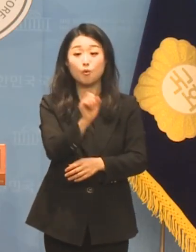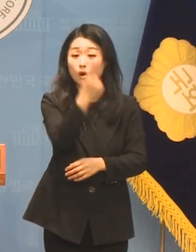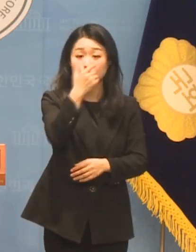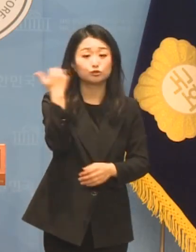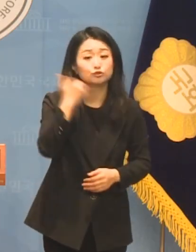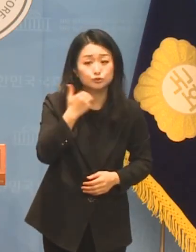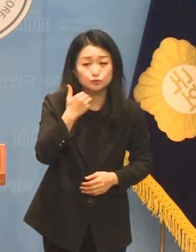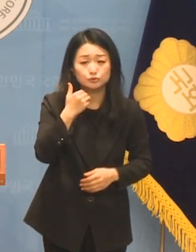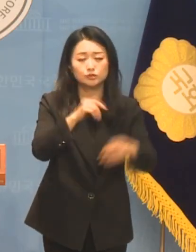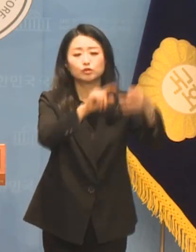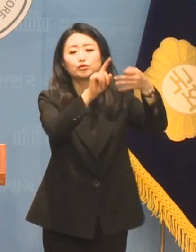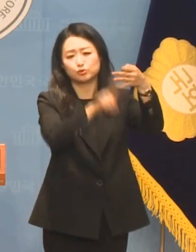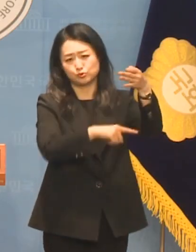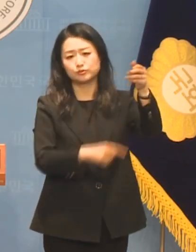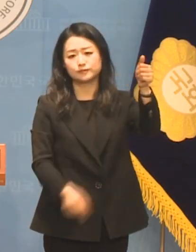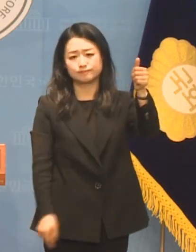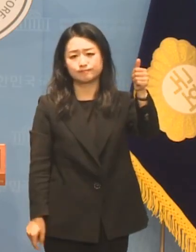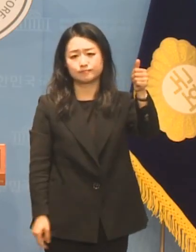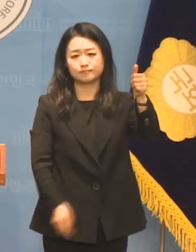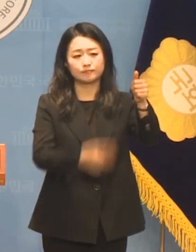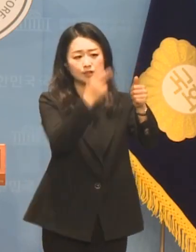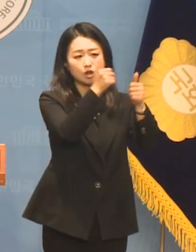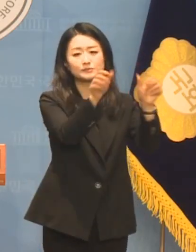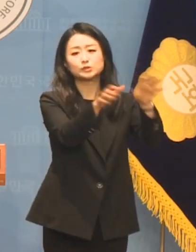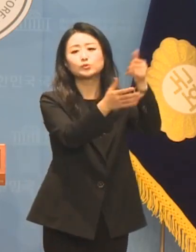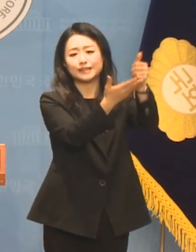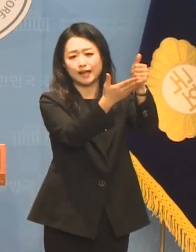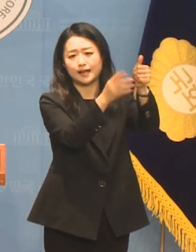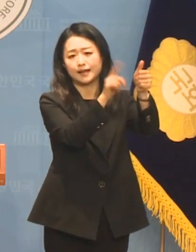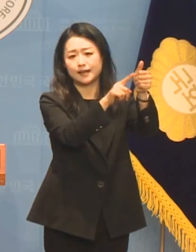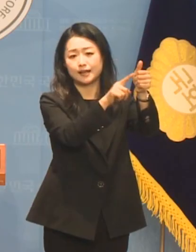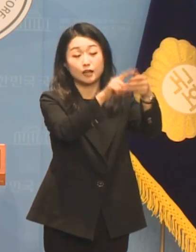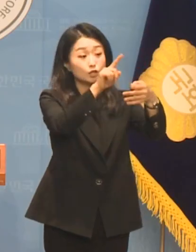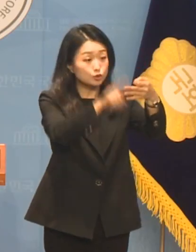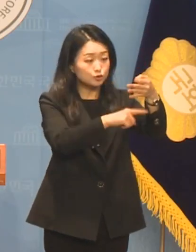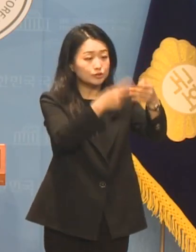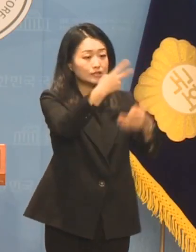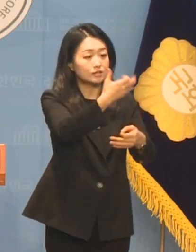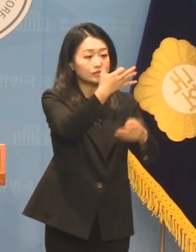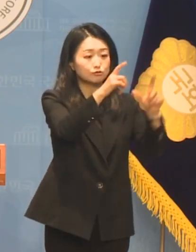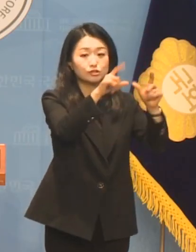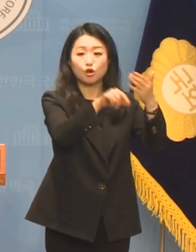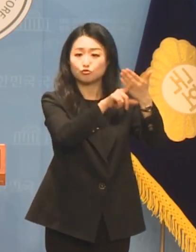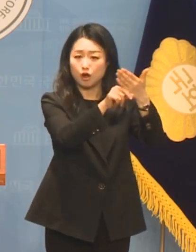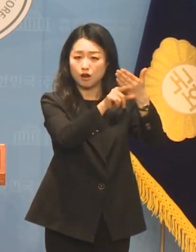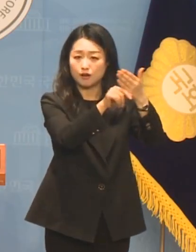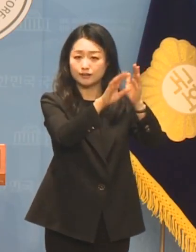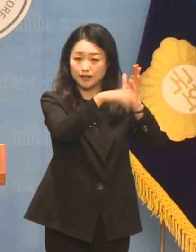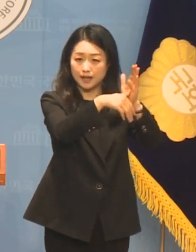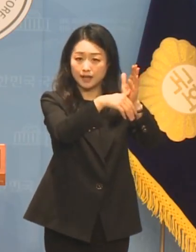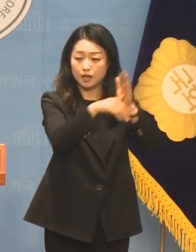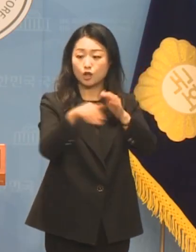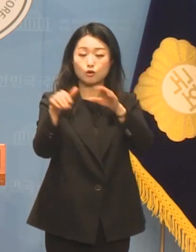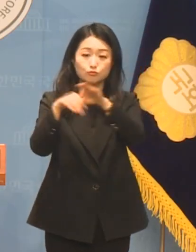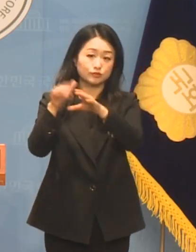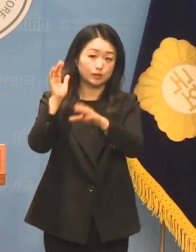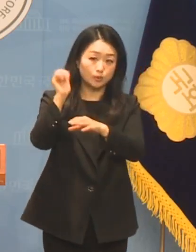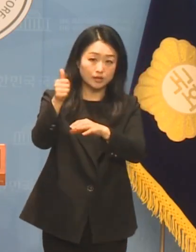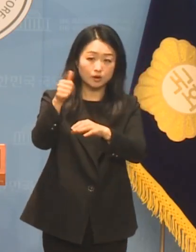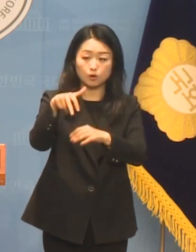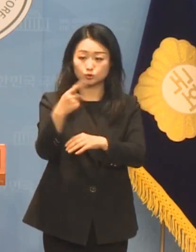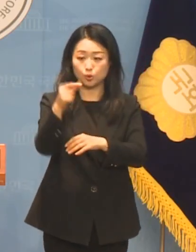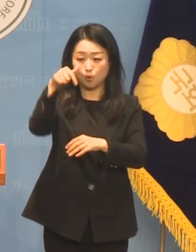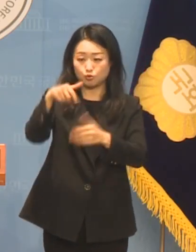원흉은 윤석열입니다. 윤석열은 2019년 9월 문재인 대통령이